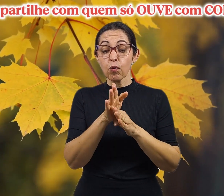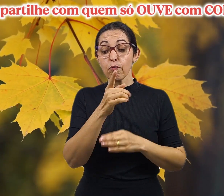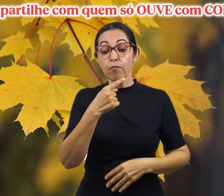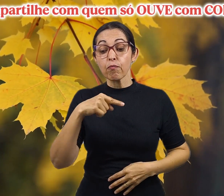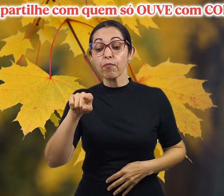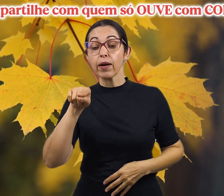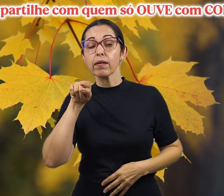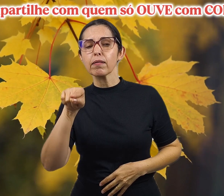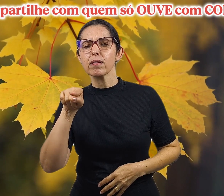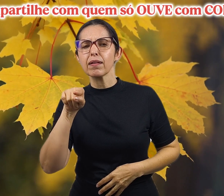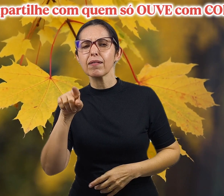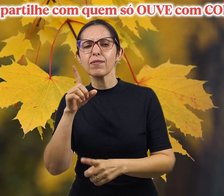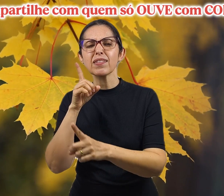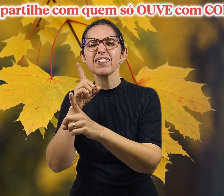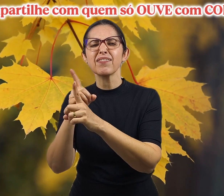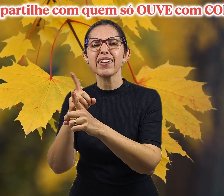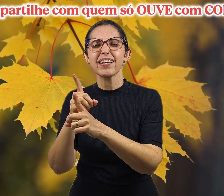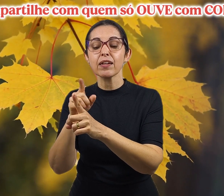noiva. Foram 2 conselhos.